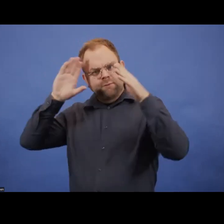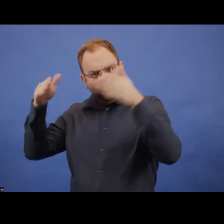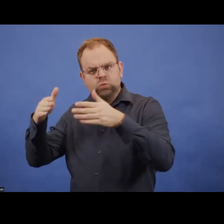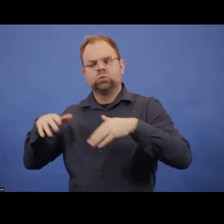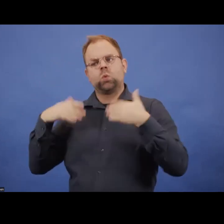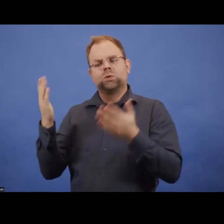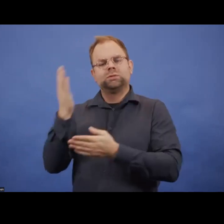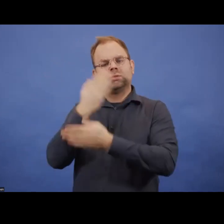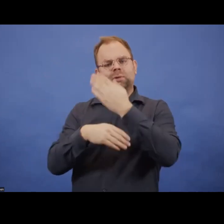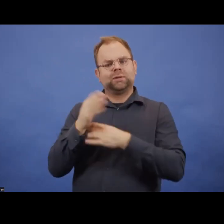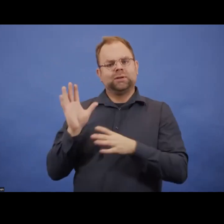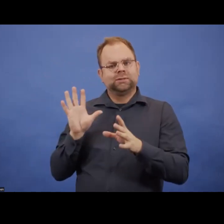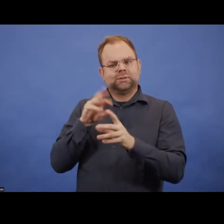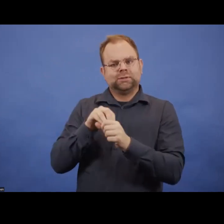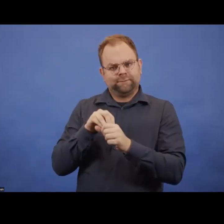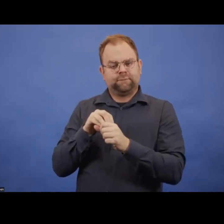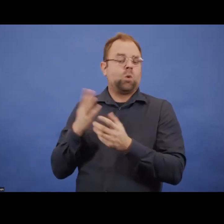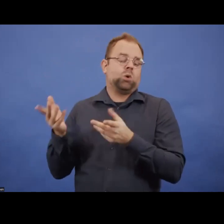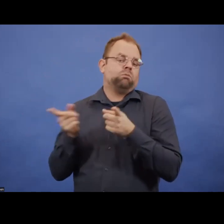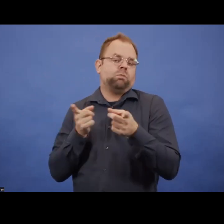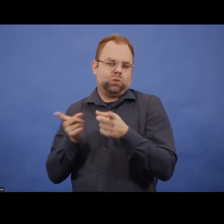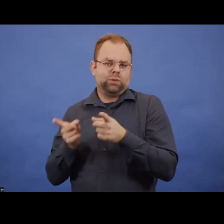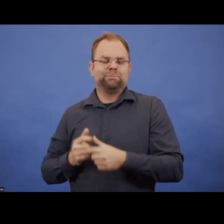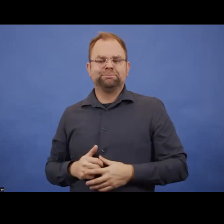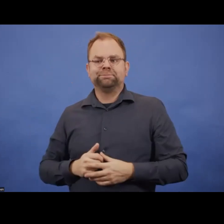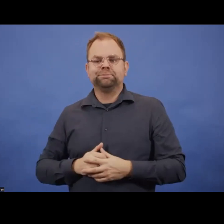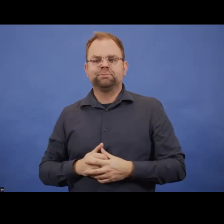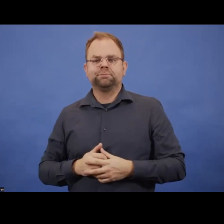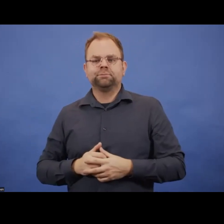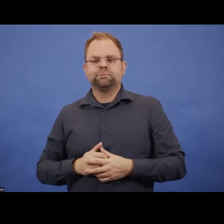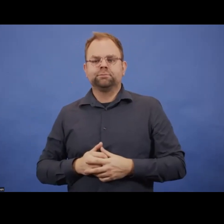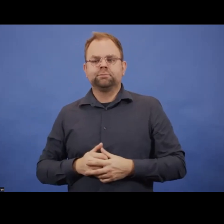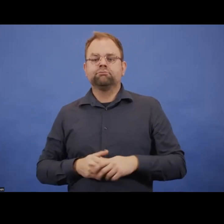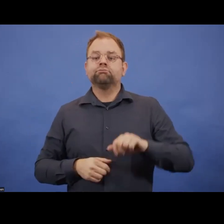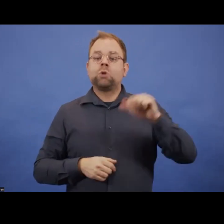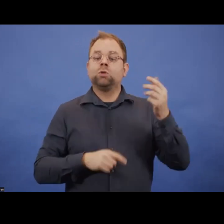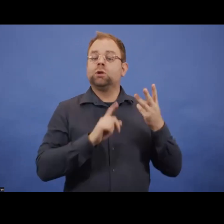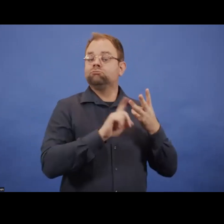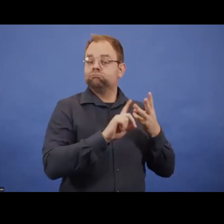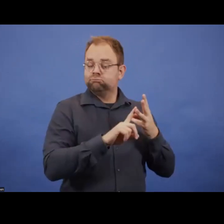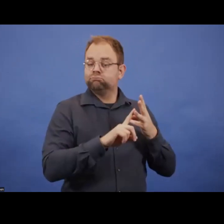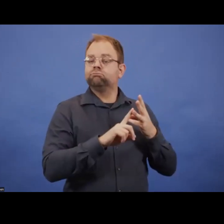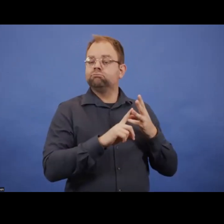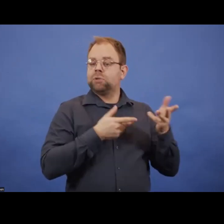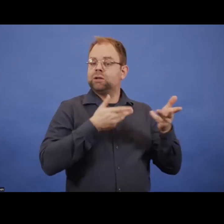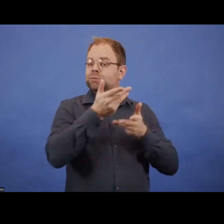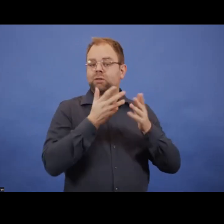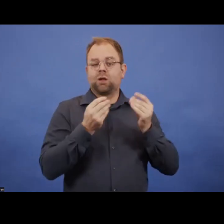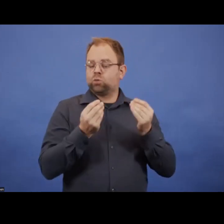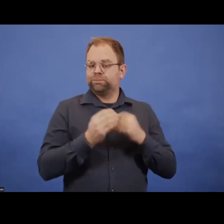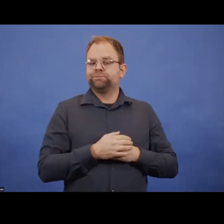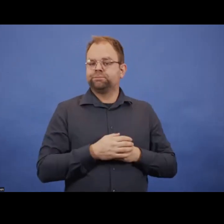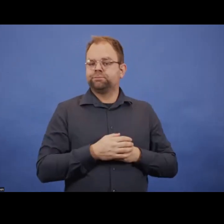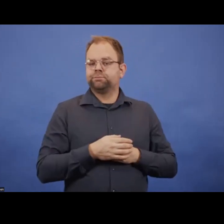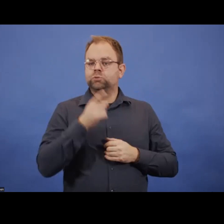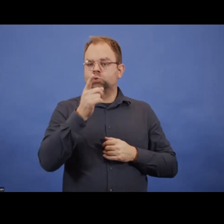y colaborar con las organizaciones de los refugiados. Yo creo que algunas de las personas que tenemos